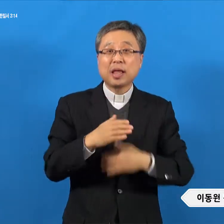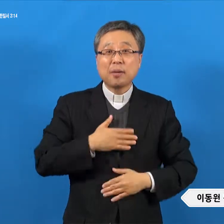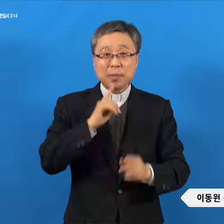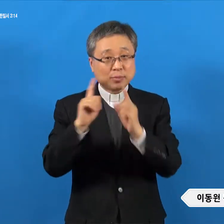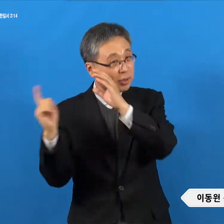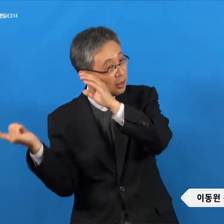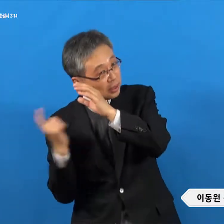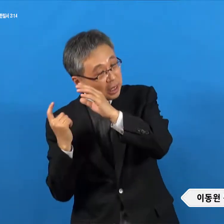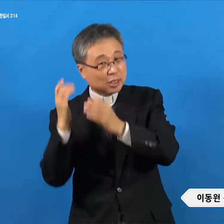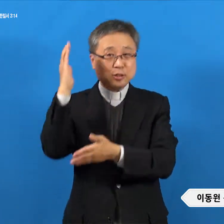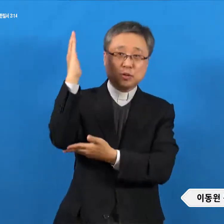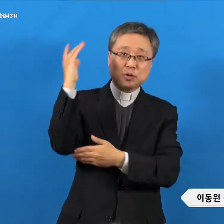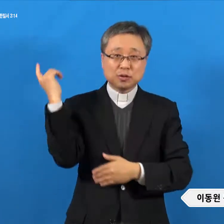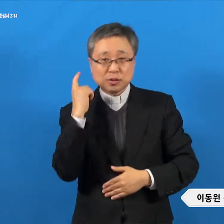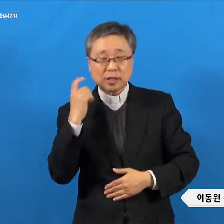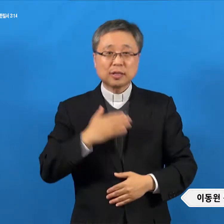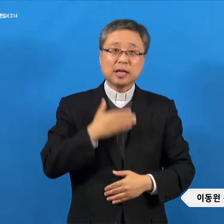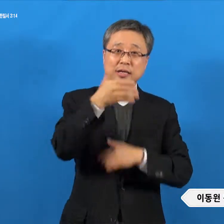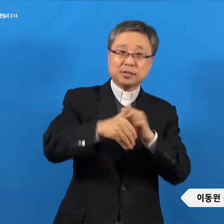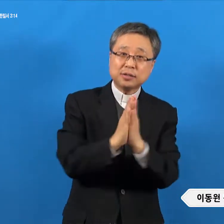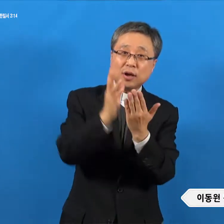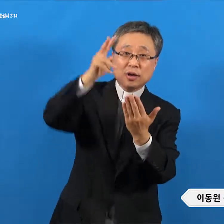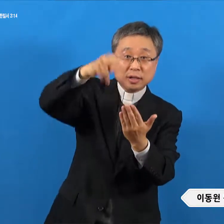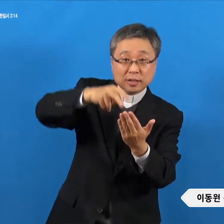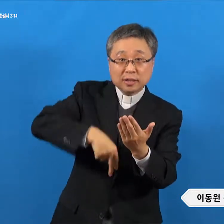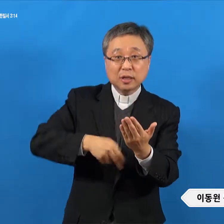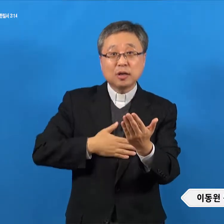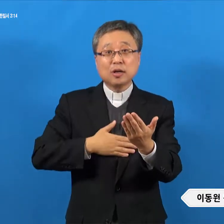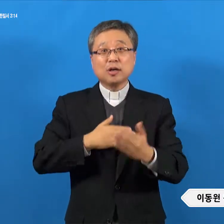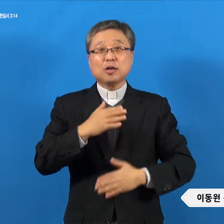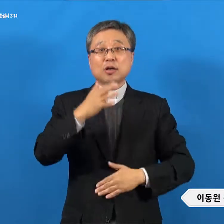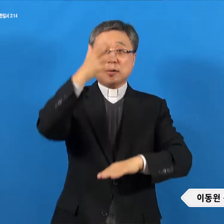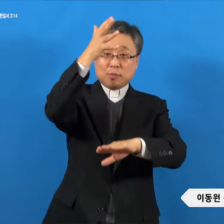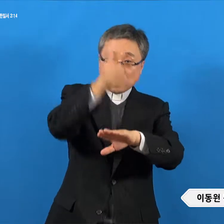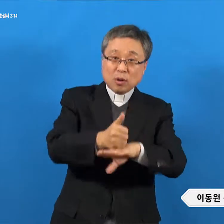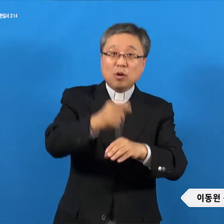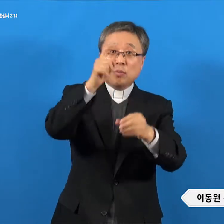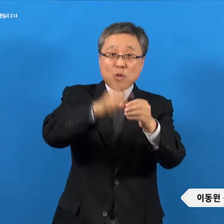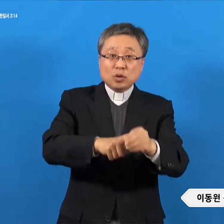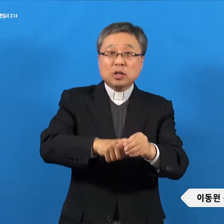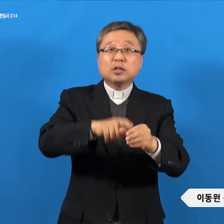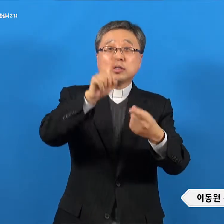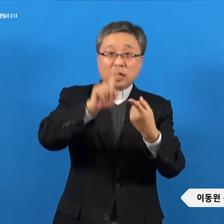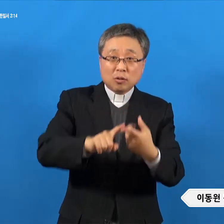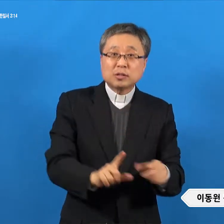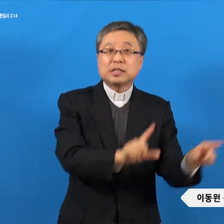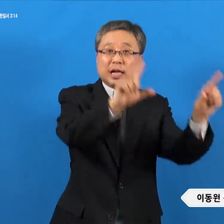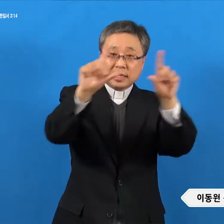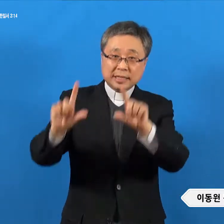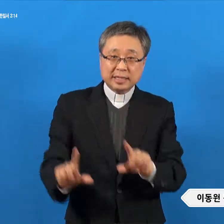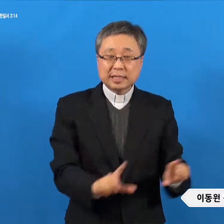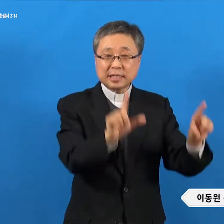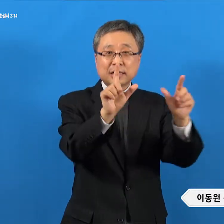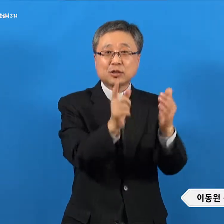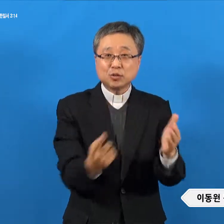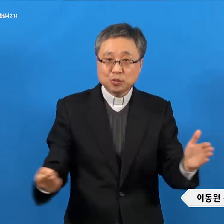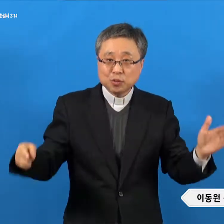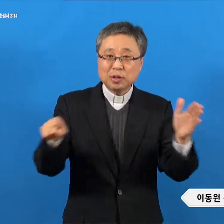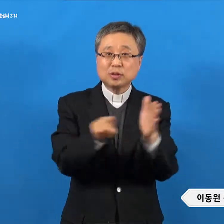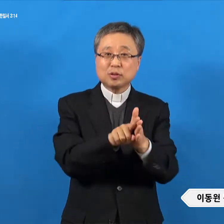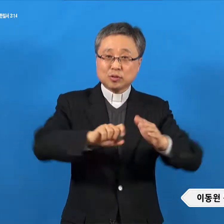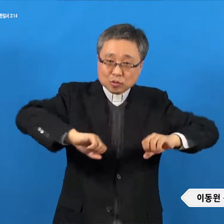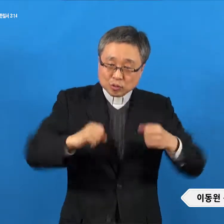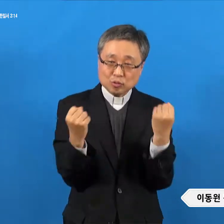듣는다, 설교를 듣는다, 혹은 내가 성경을 읽는다. 궁극적인 목적이 뭐예요? 그대로 살기 위해서, 순종하기